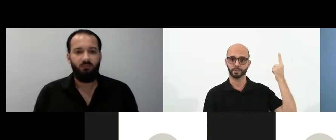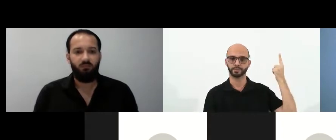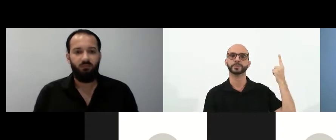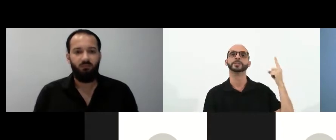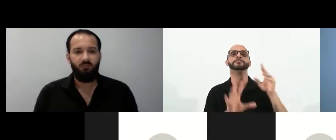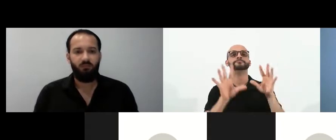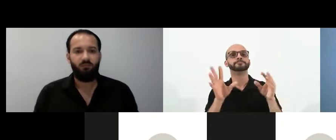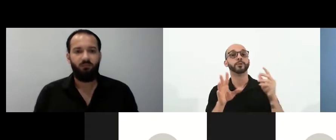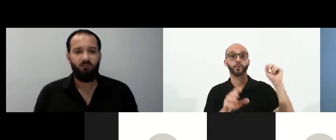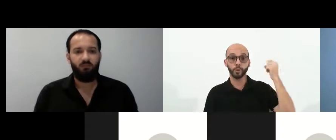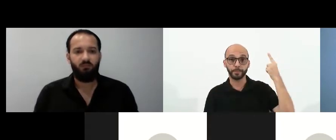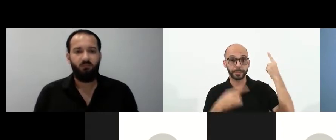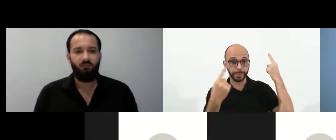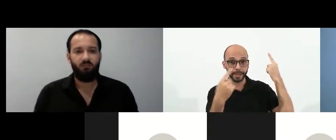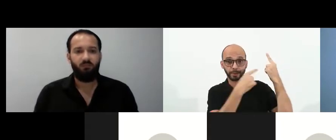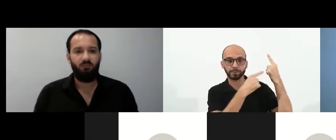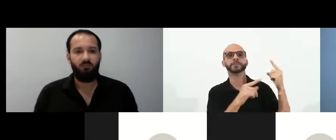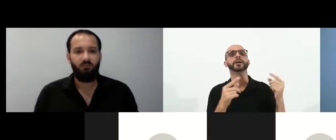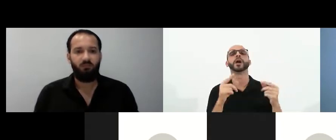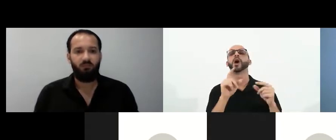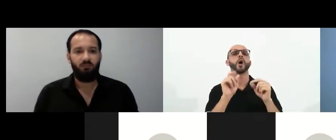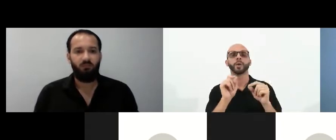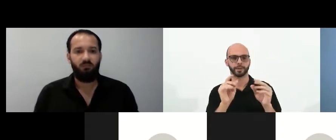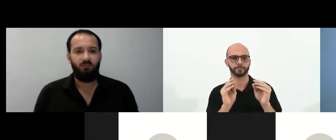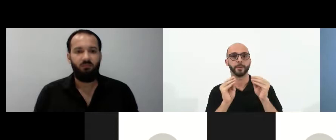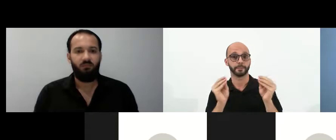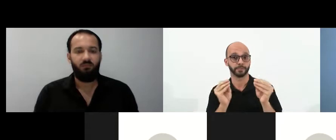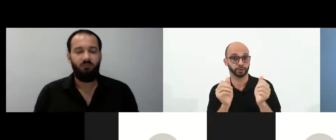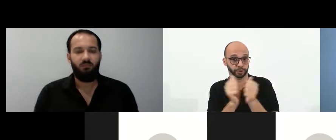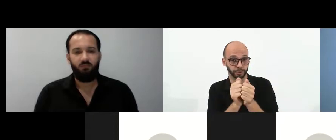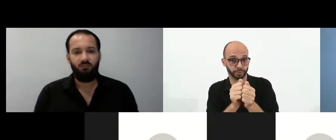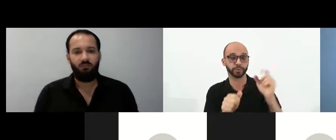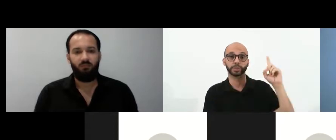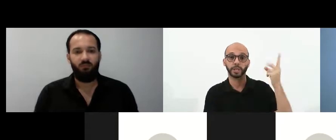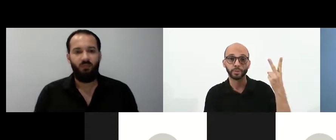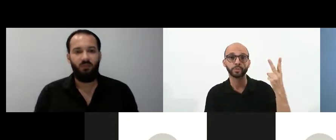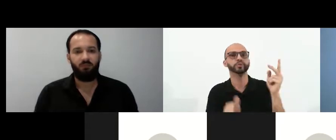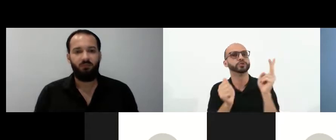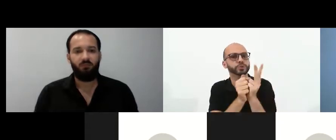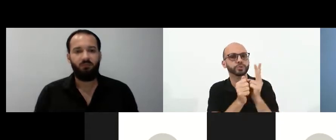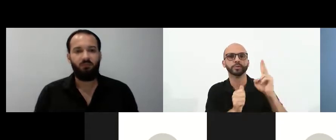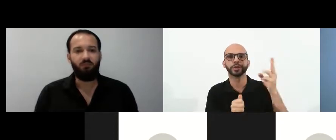tópicos das histórias da educação. Né? Eu vou falar 3 pontos. O primeiro seria o quê?